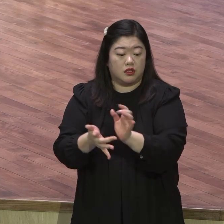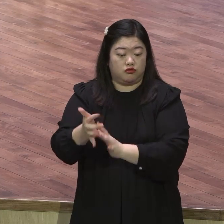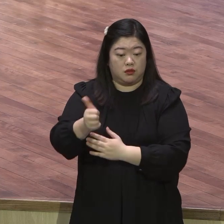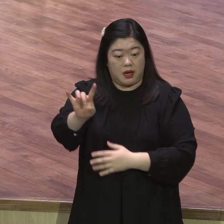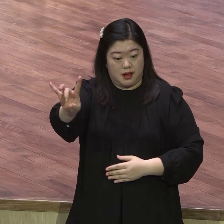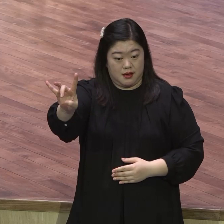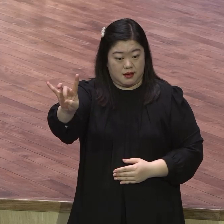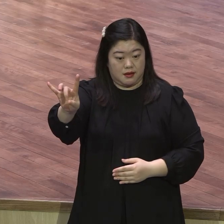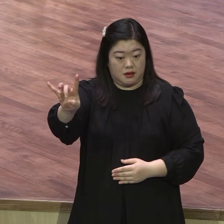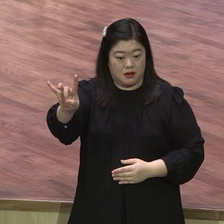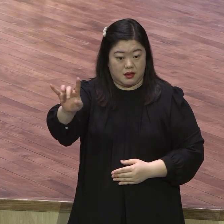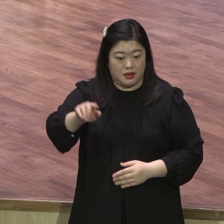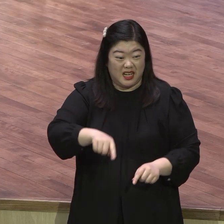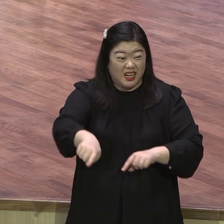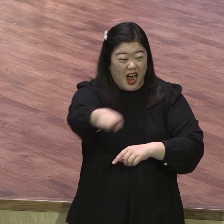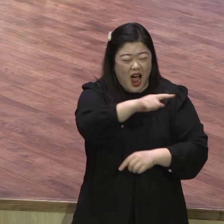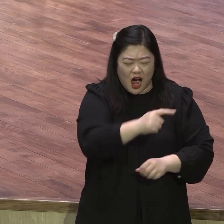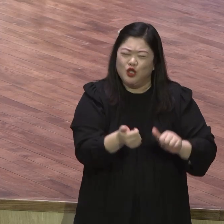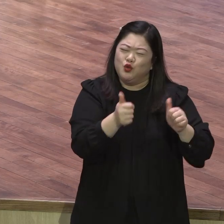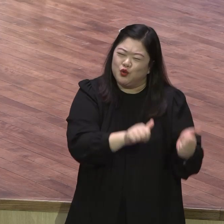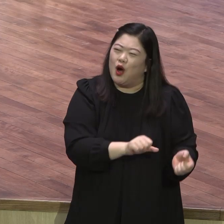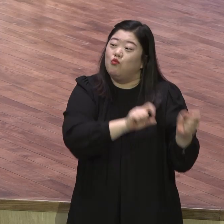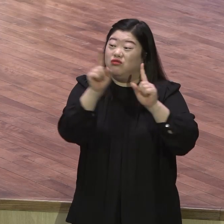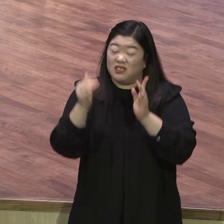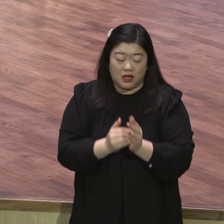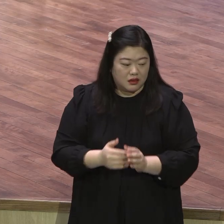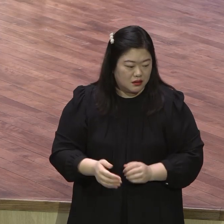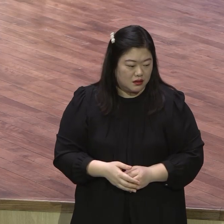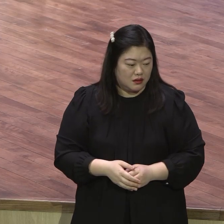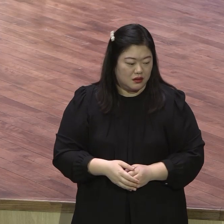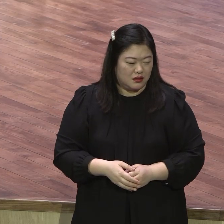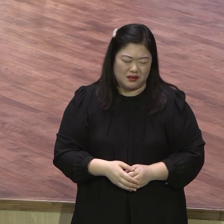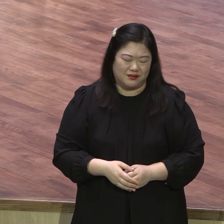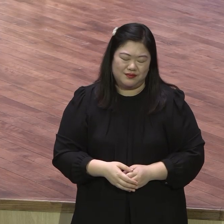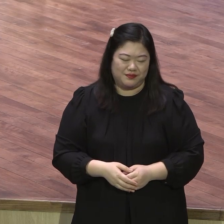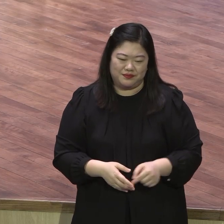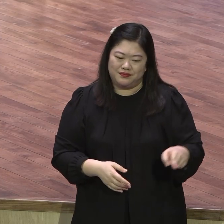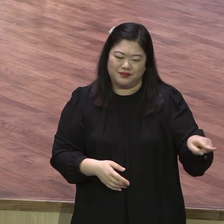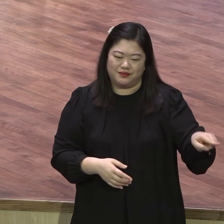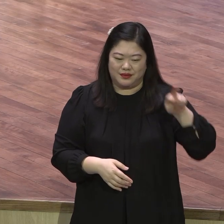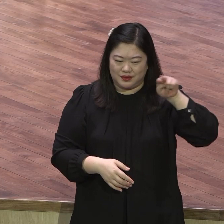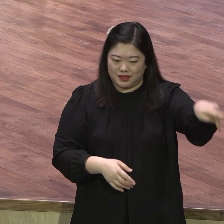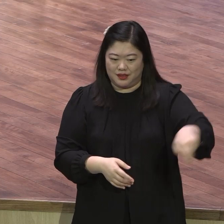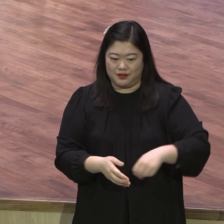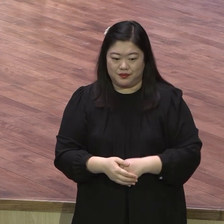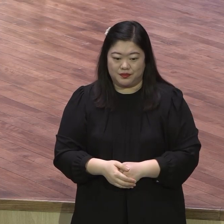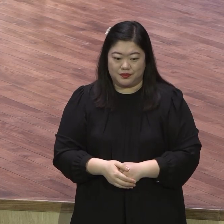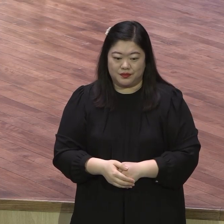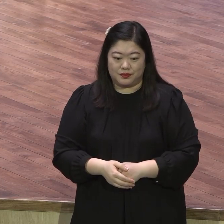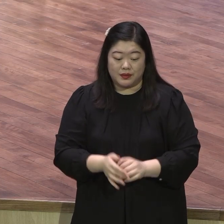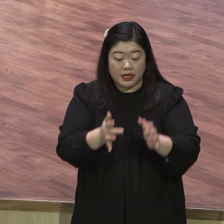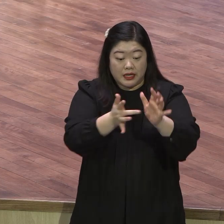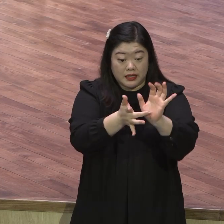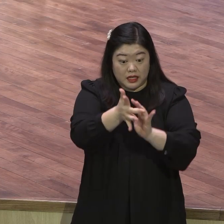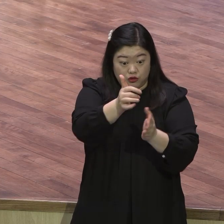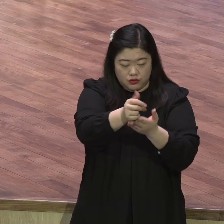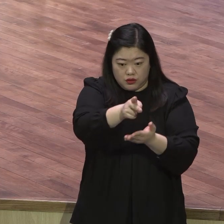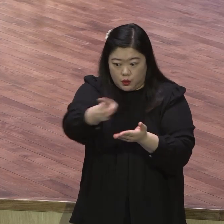부활한 다 가짜예요. 전부 대단 드립니다. 예수님이 그리스도라는 정거로